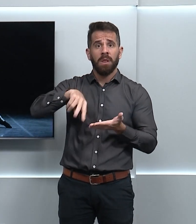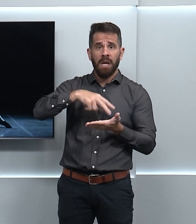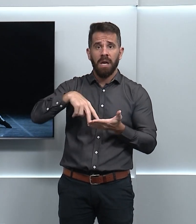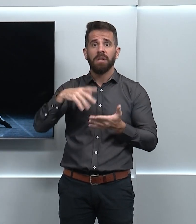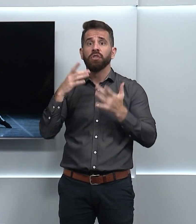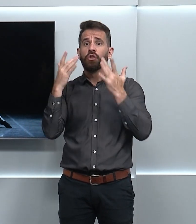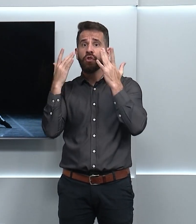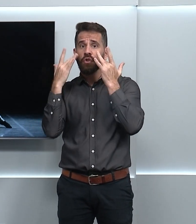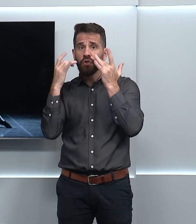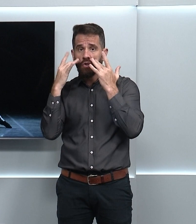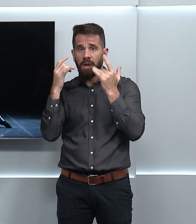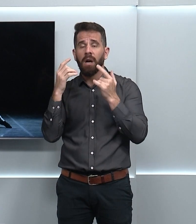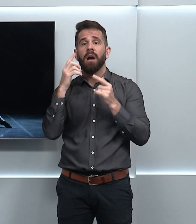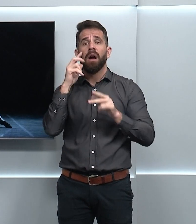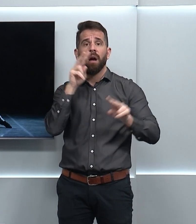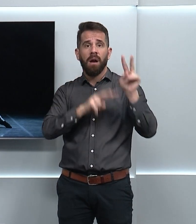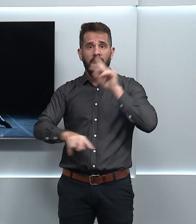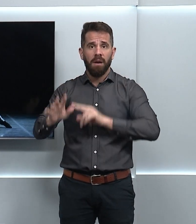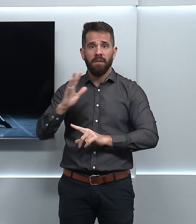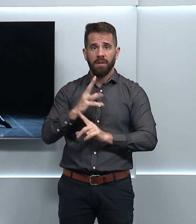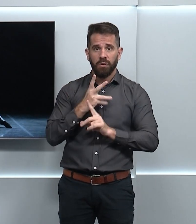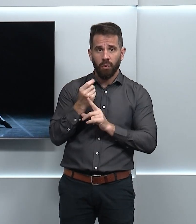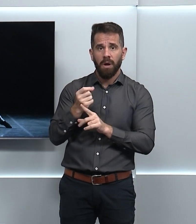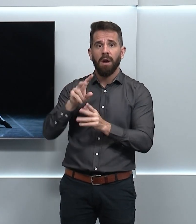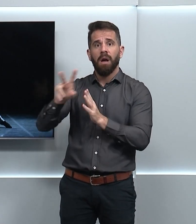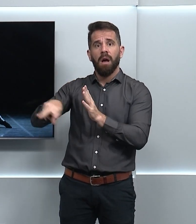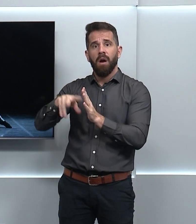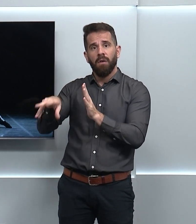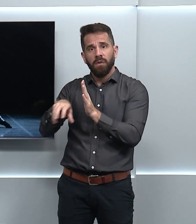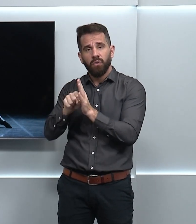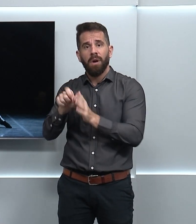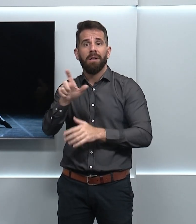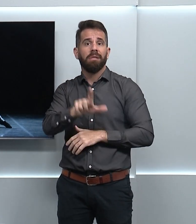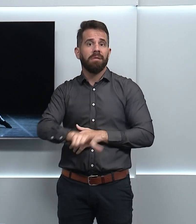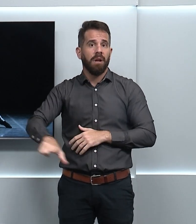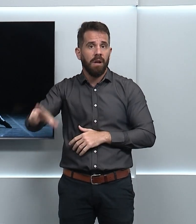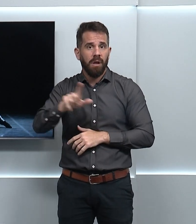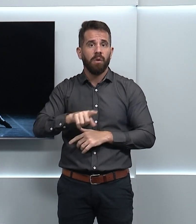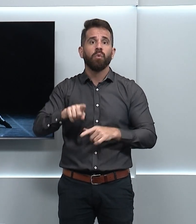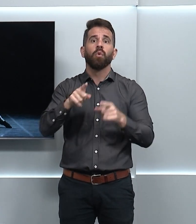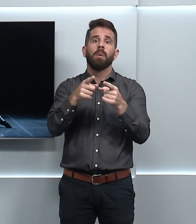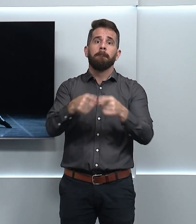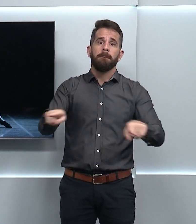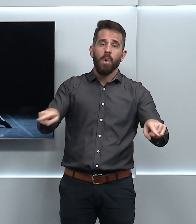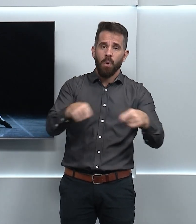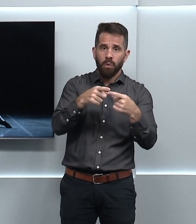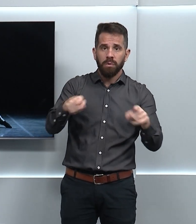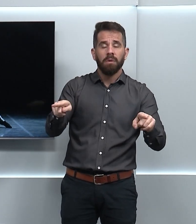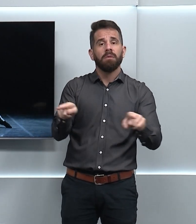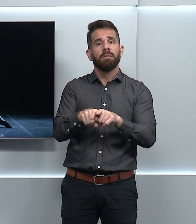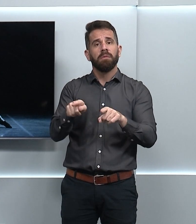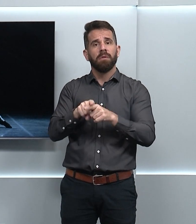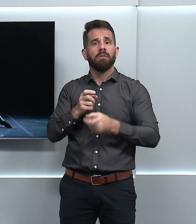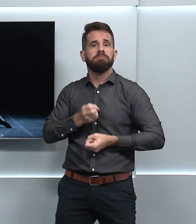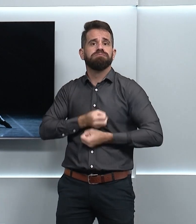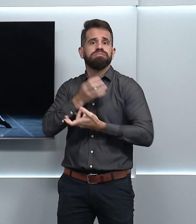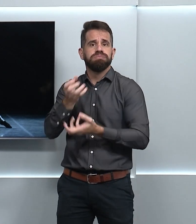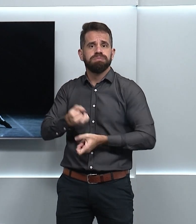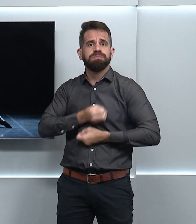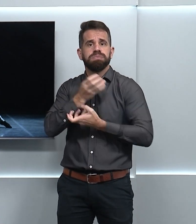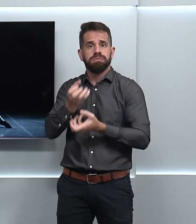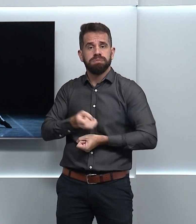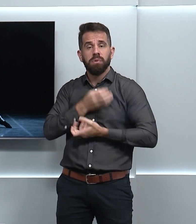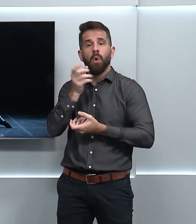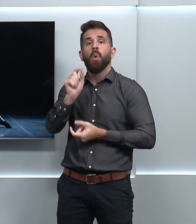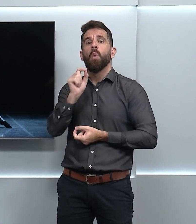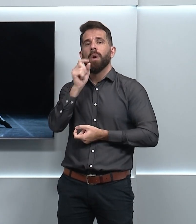teatro, artes visuais, audiovisual, literatura, música e também manifestação da cultura